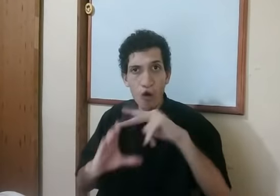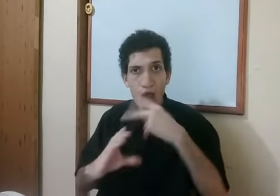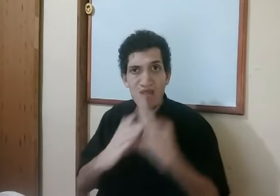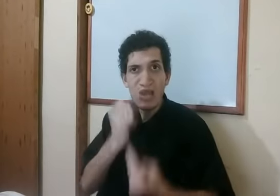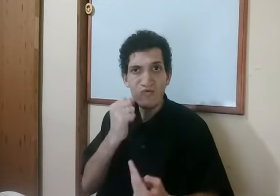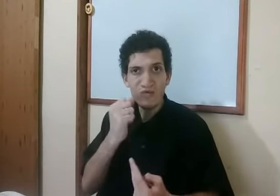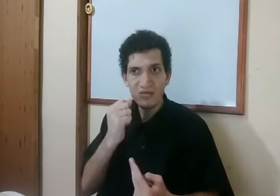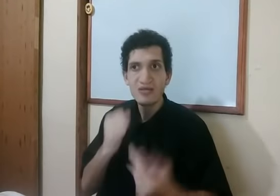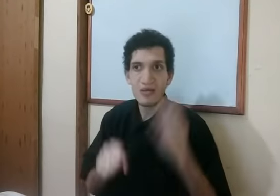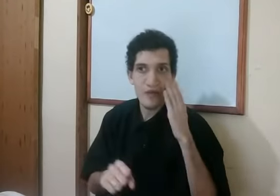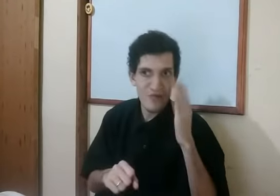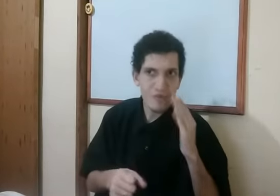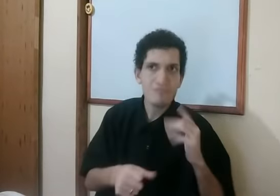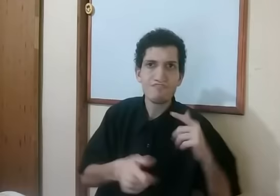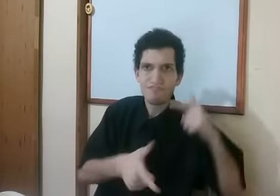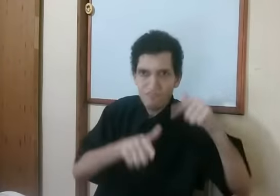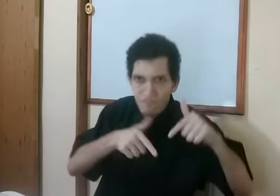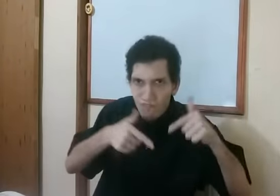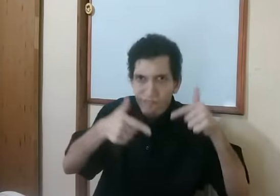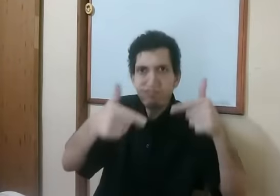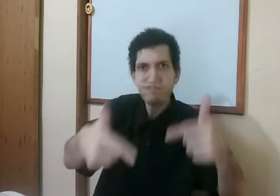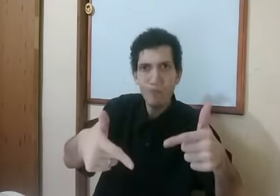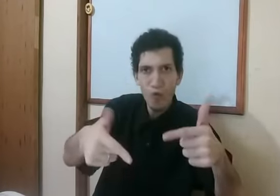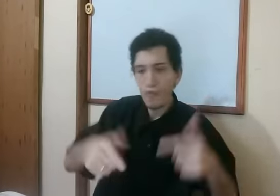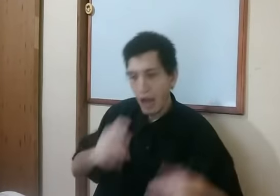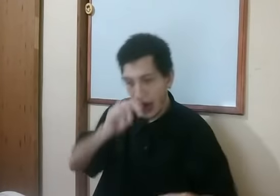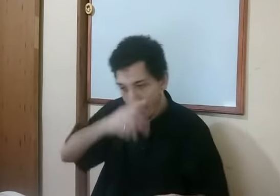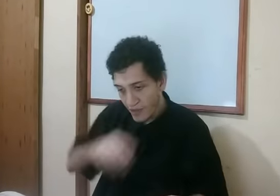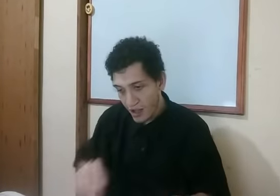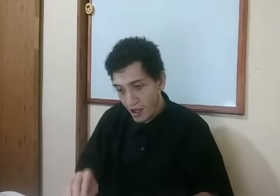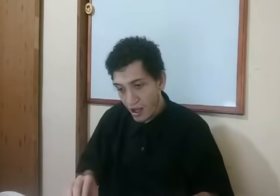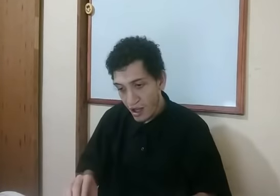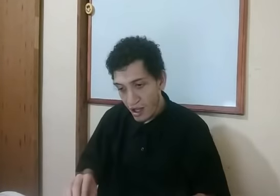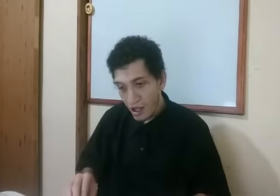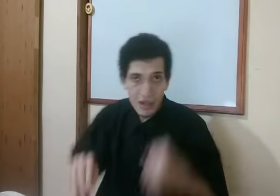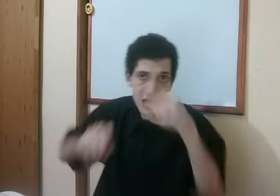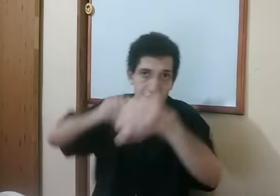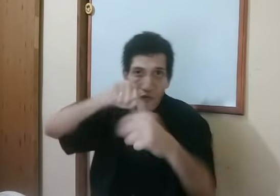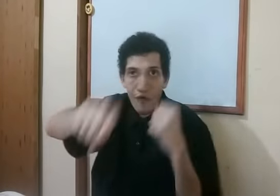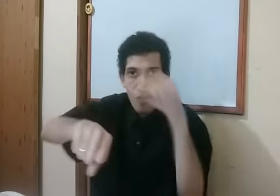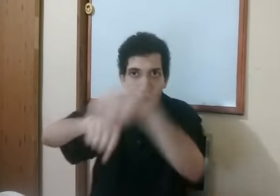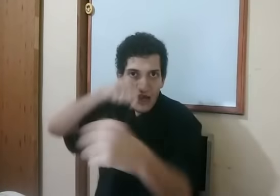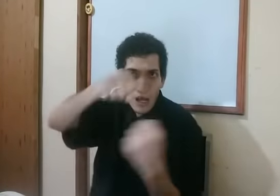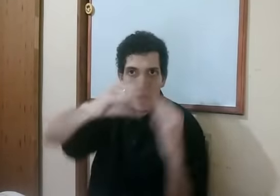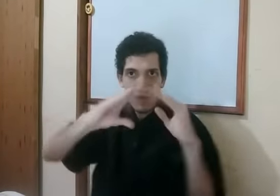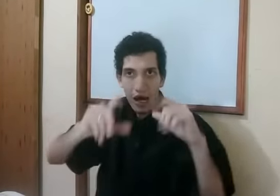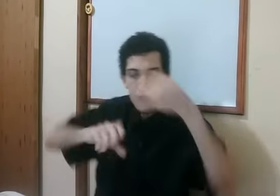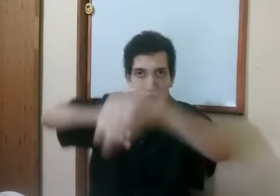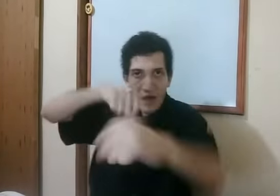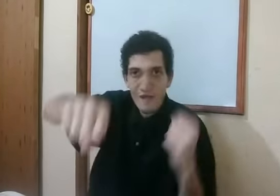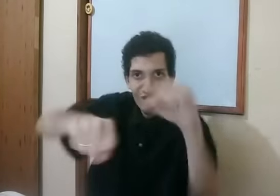escola bilíngue, entendeu? Lutar, e o lutar de classe calor, né?